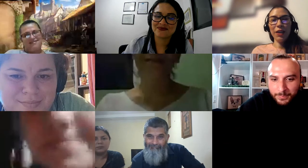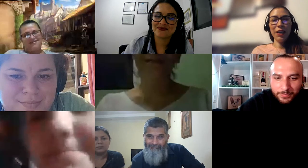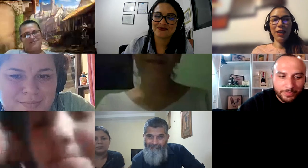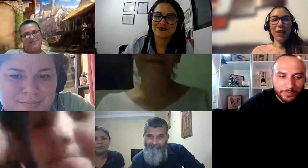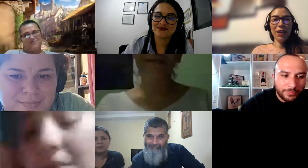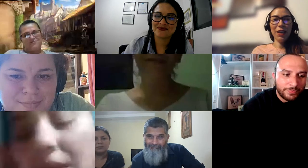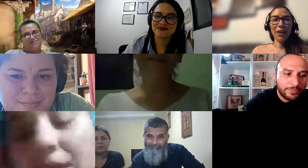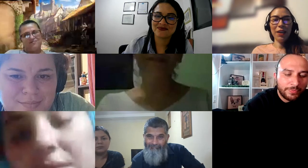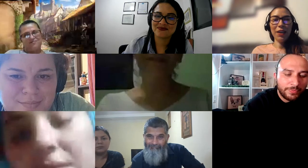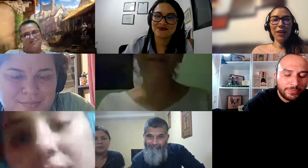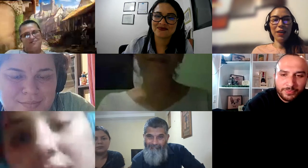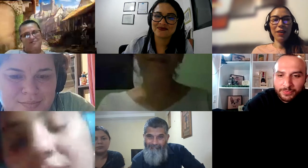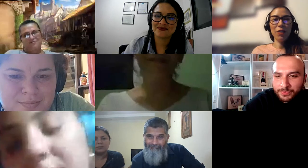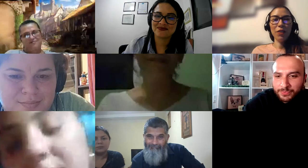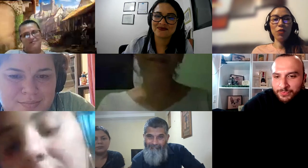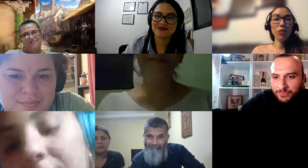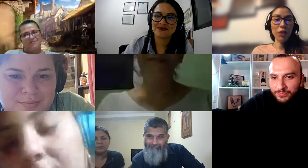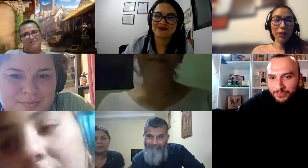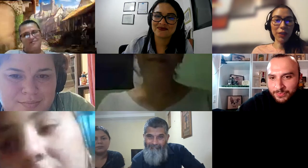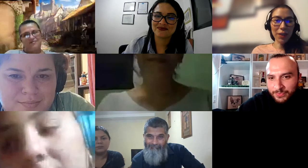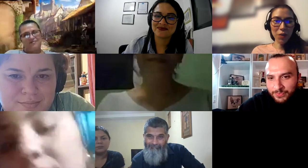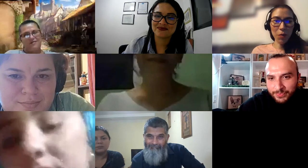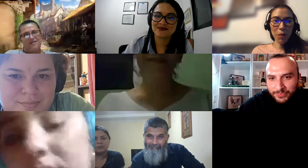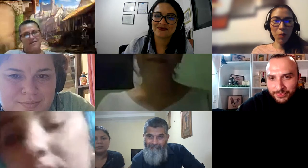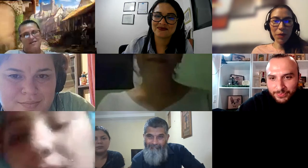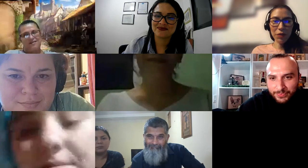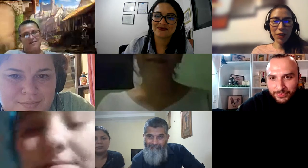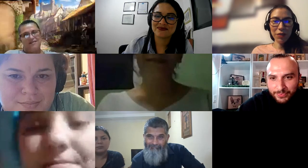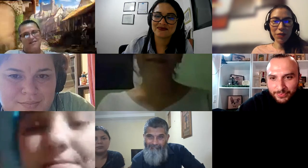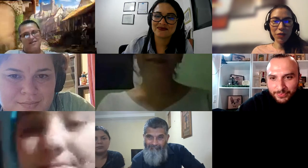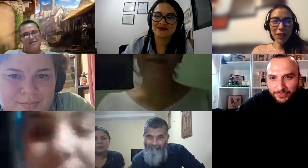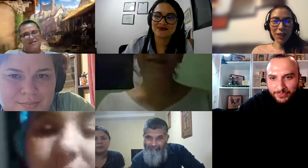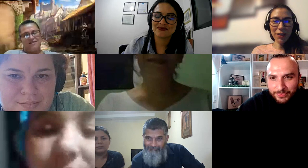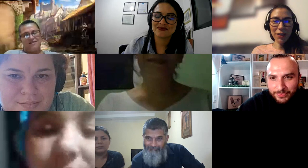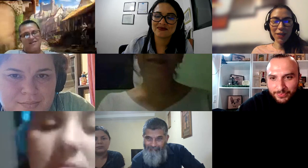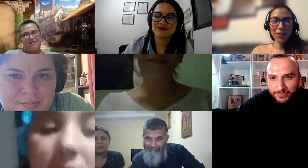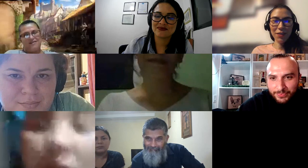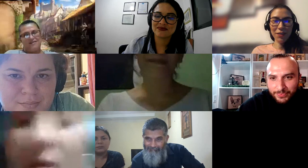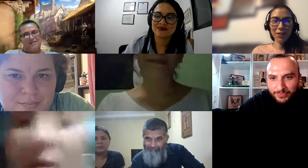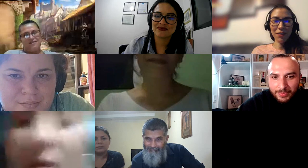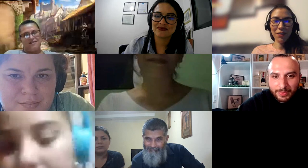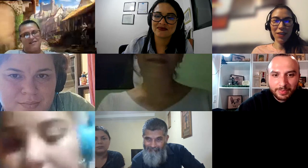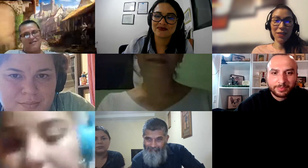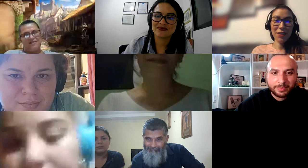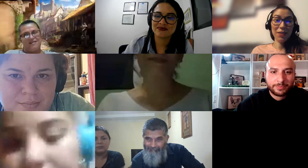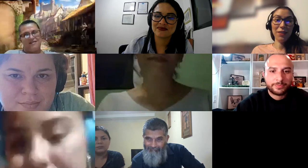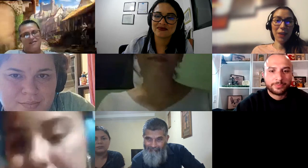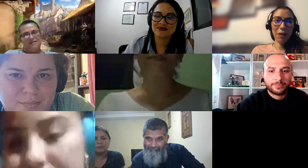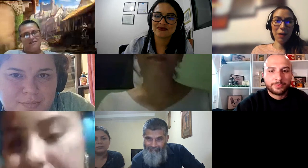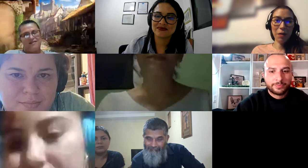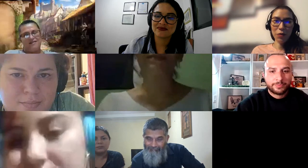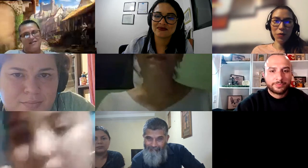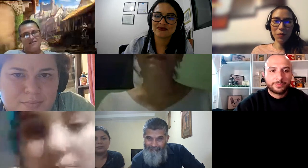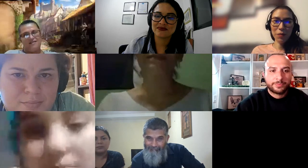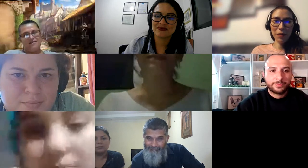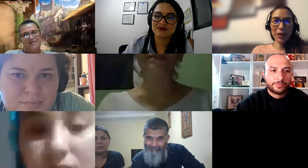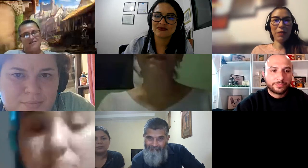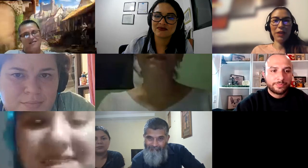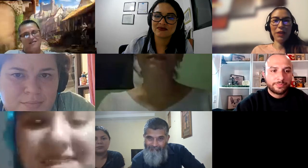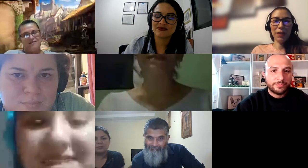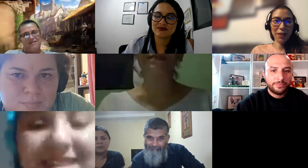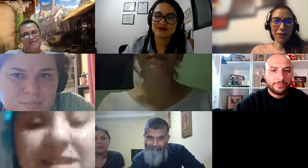que nosotras como personas oyentes necesitábamos para aprender.